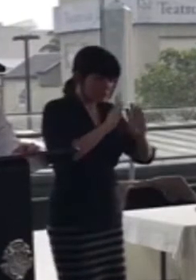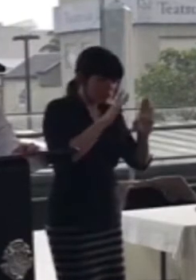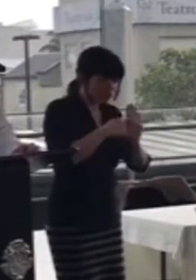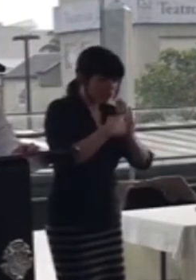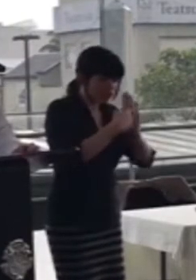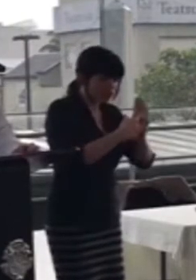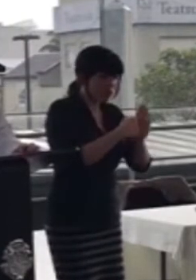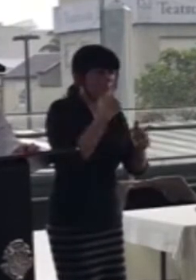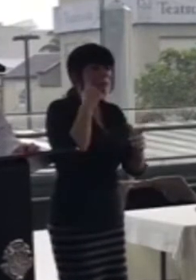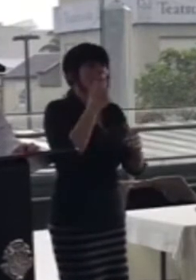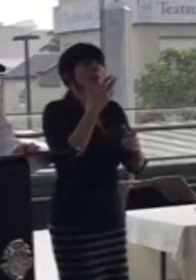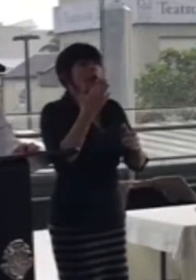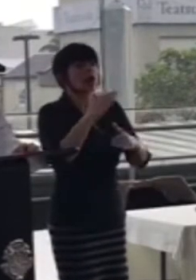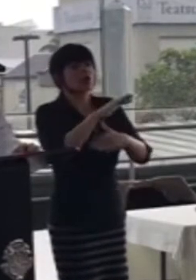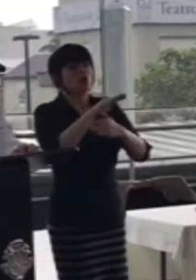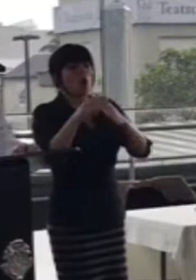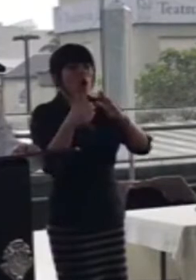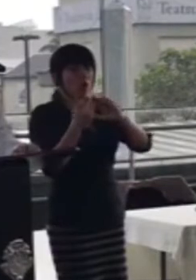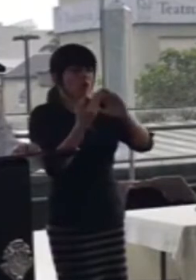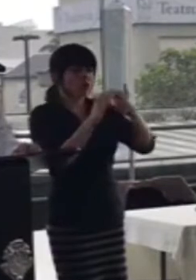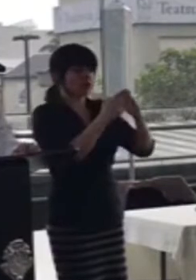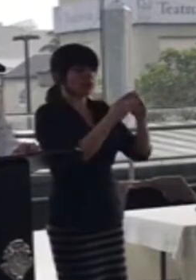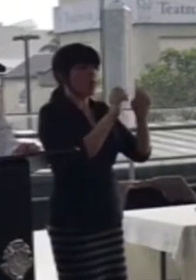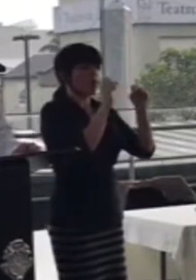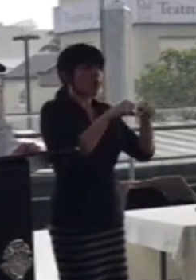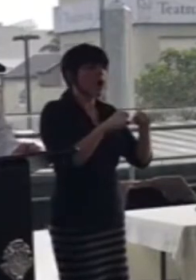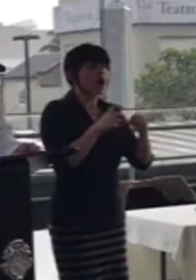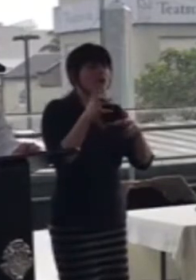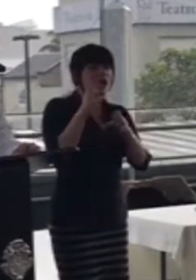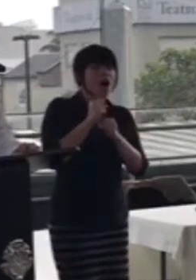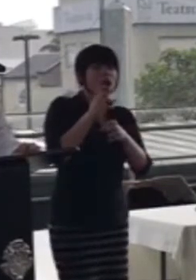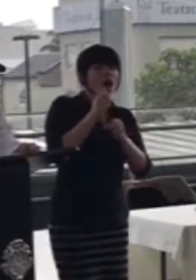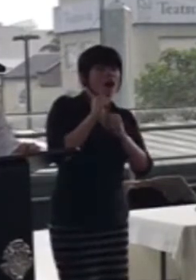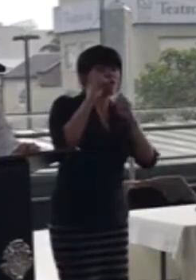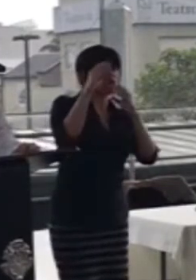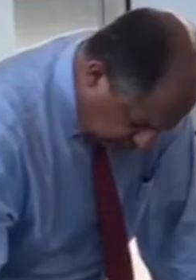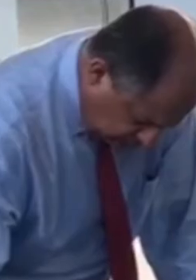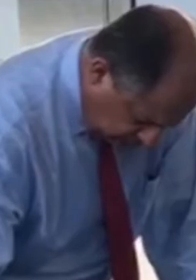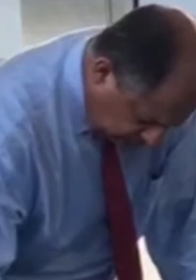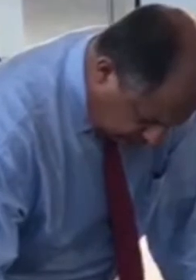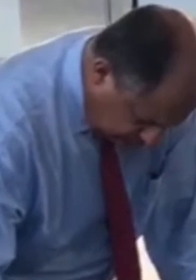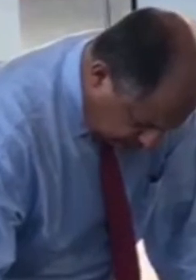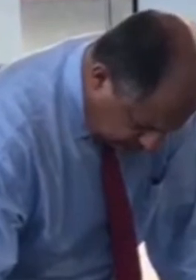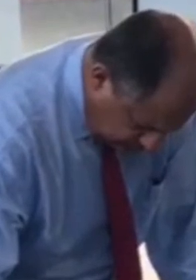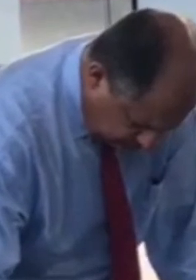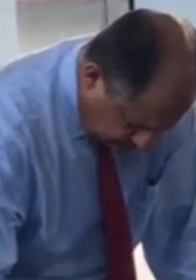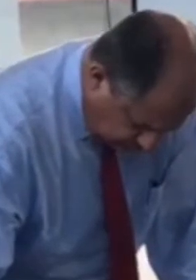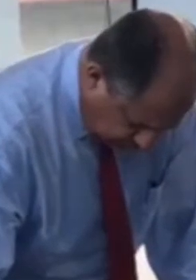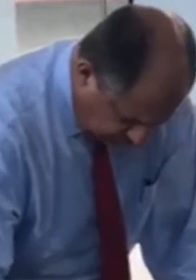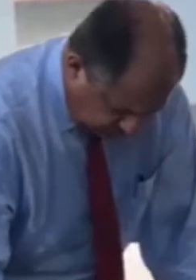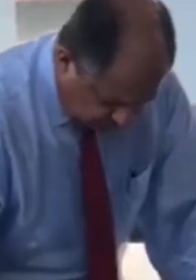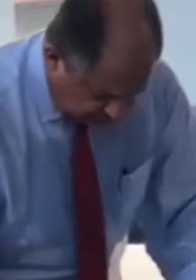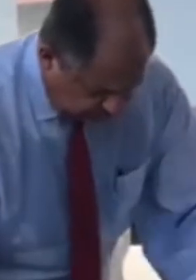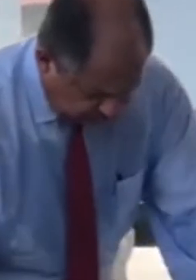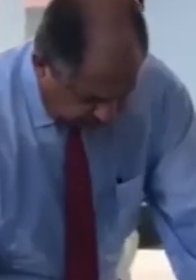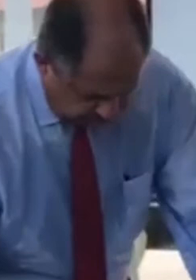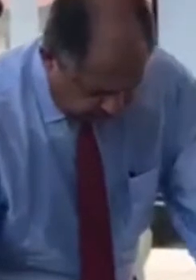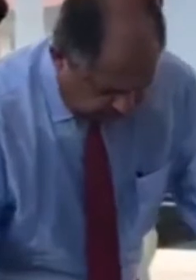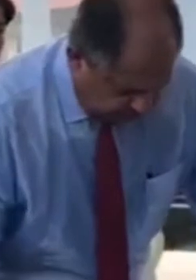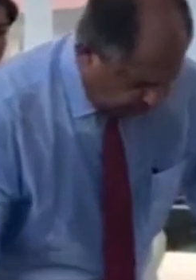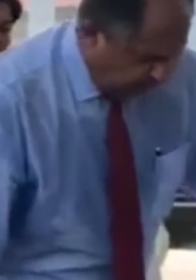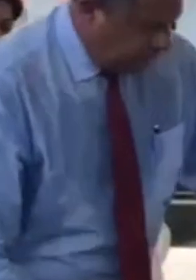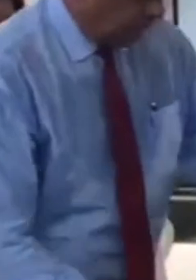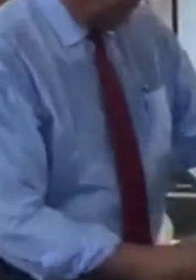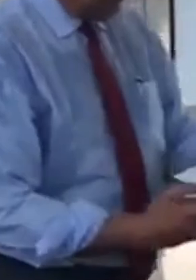así como los proyectos de ley de libertad de expresión y prensa y la ley de acceso a la información pública establecen estándares de gobierno abierto